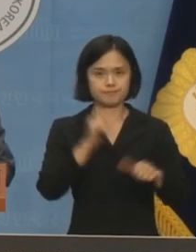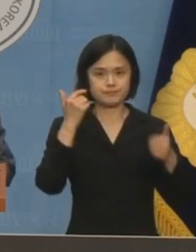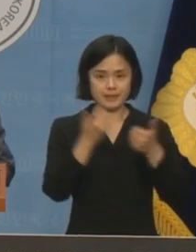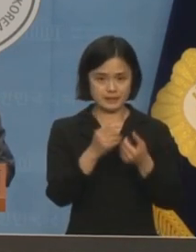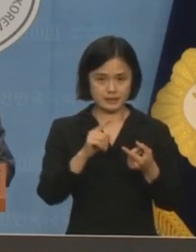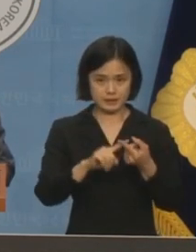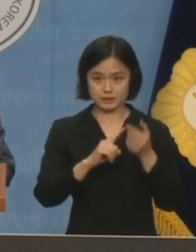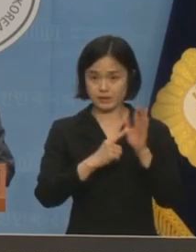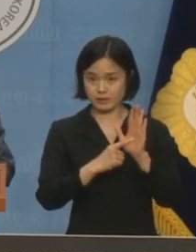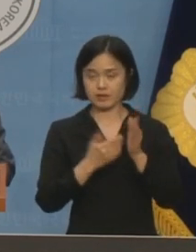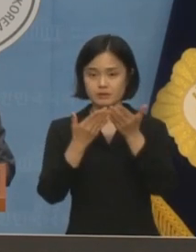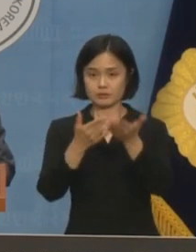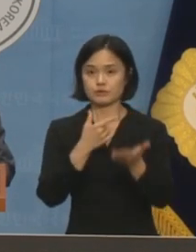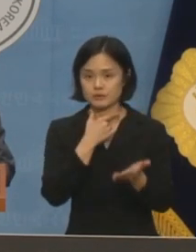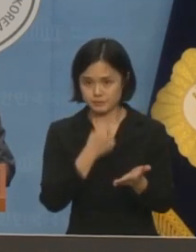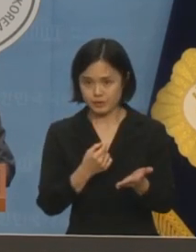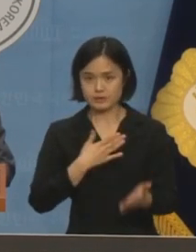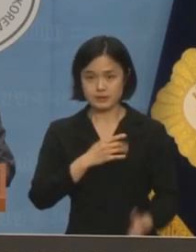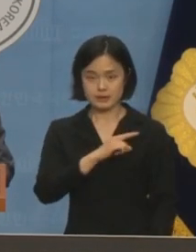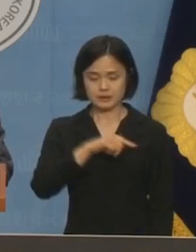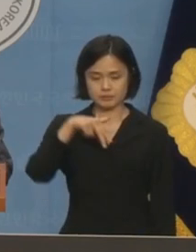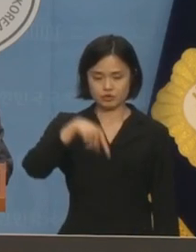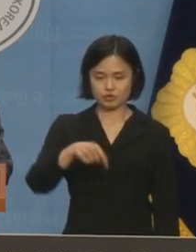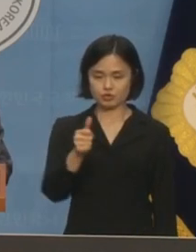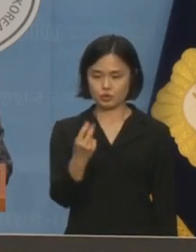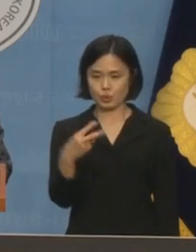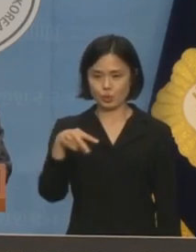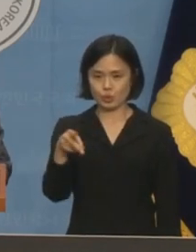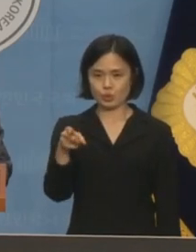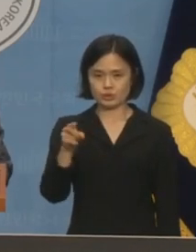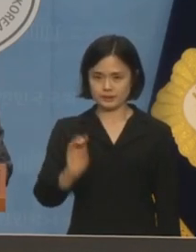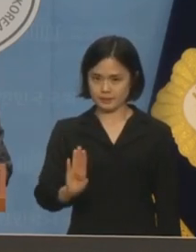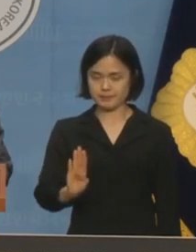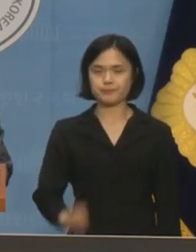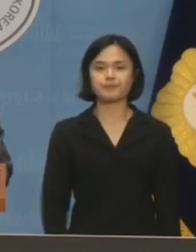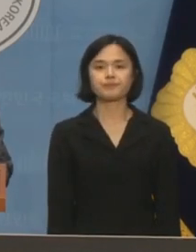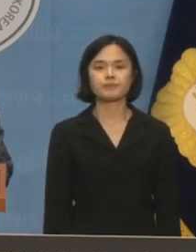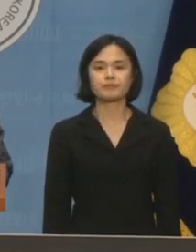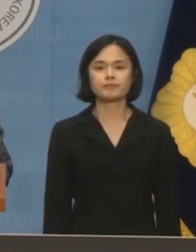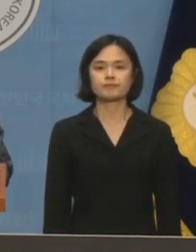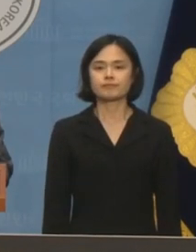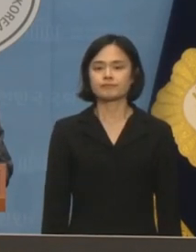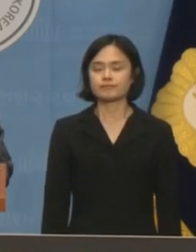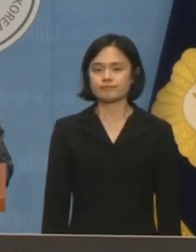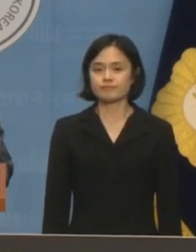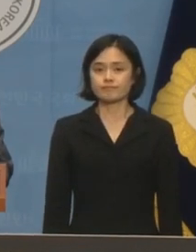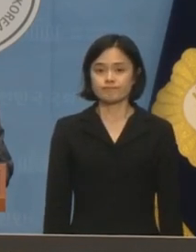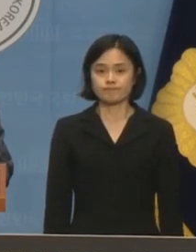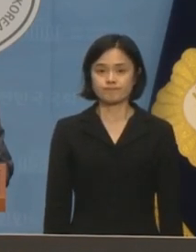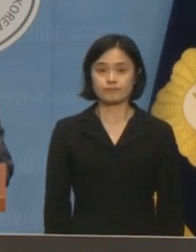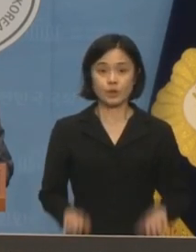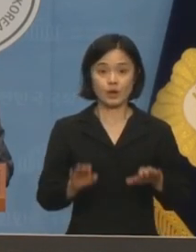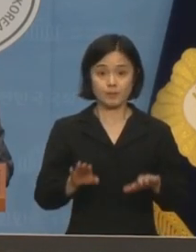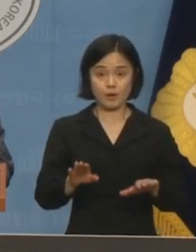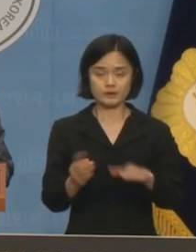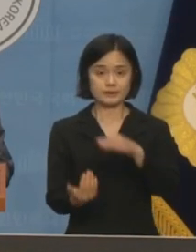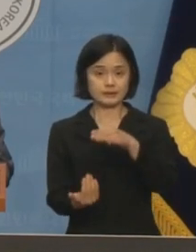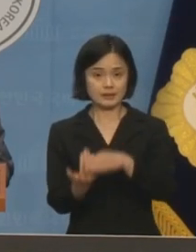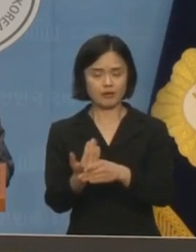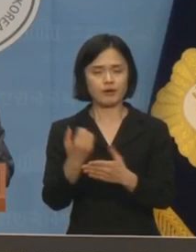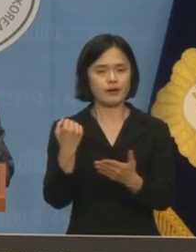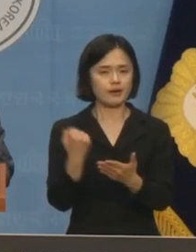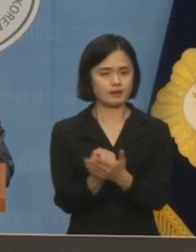공동대표이며 수기총 전문위원 주요셉입니다. 우리가 이번 사건에 대해서 안타까운 것은 지난 문재인